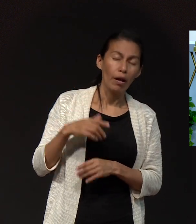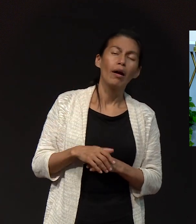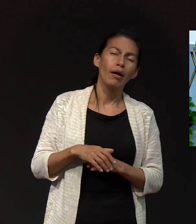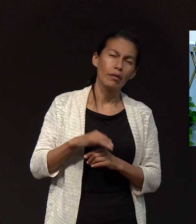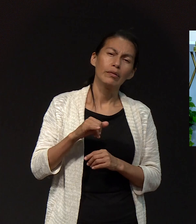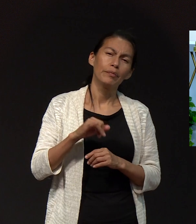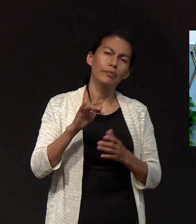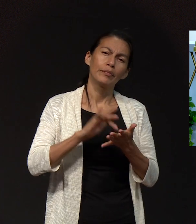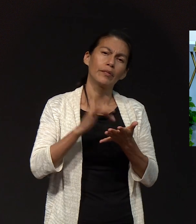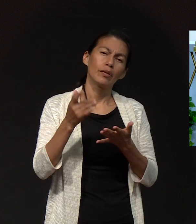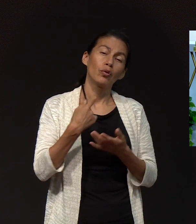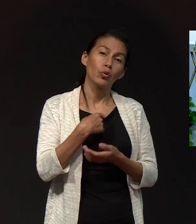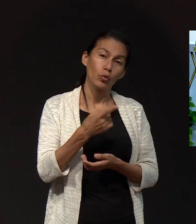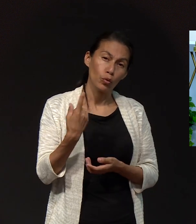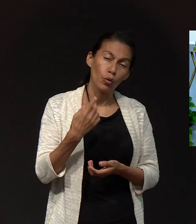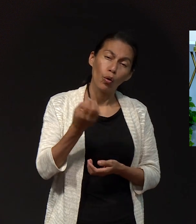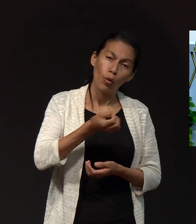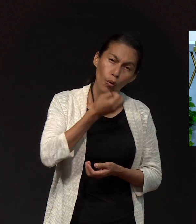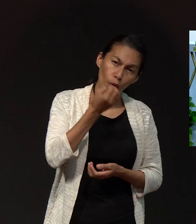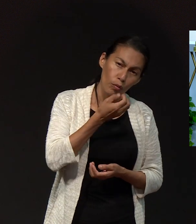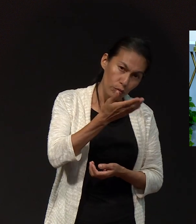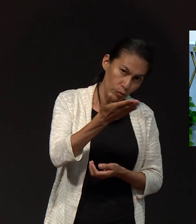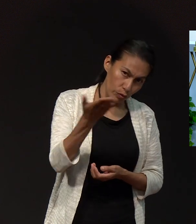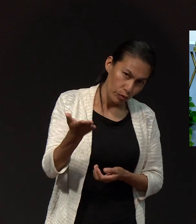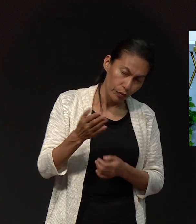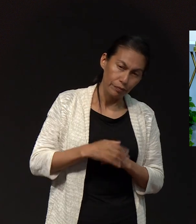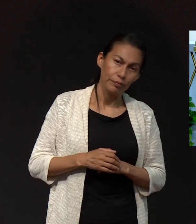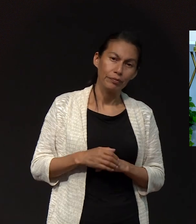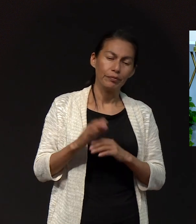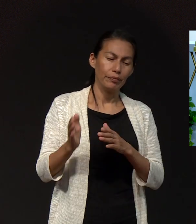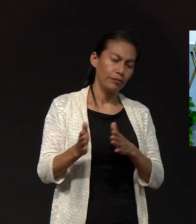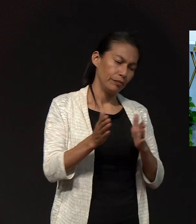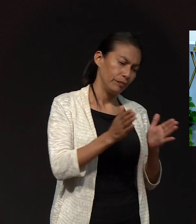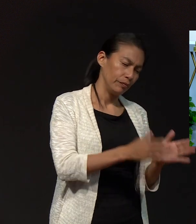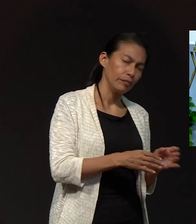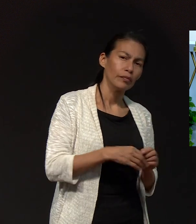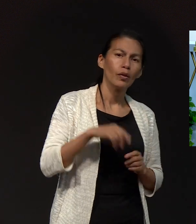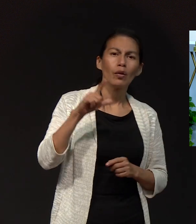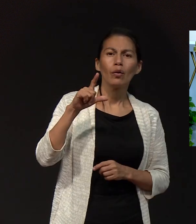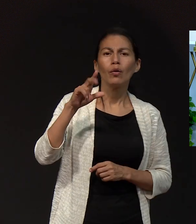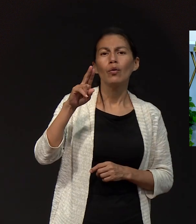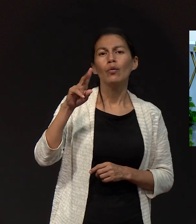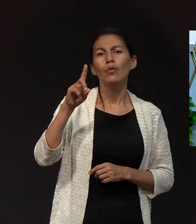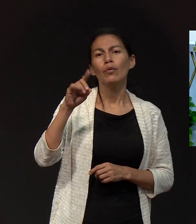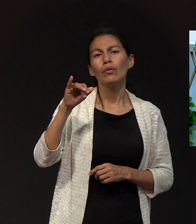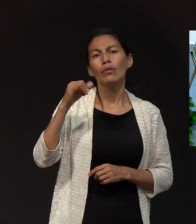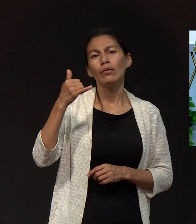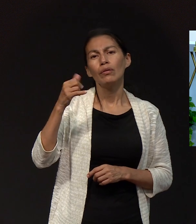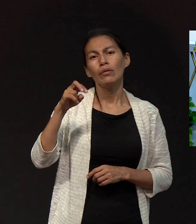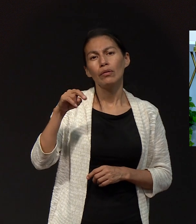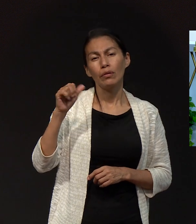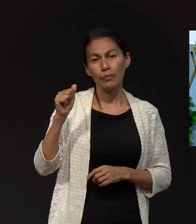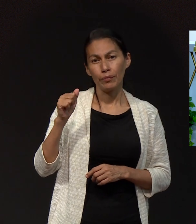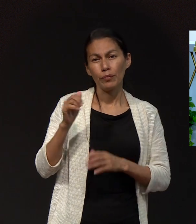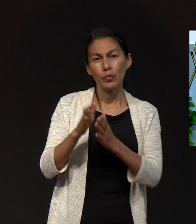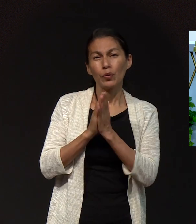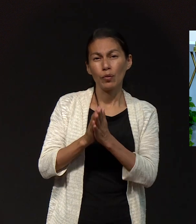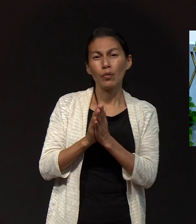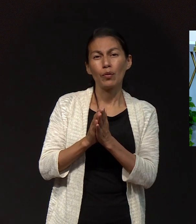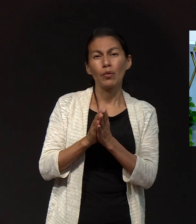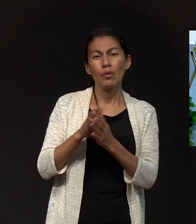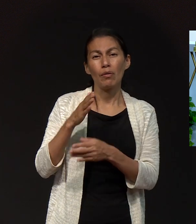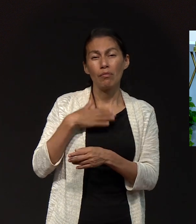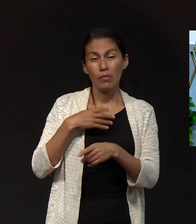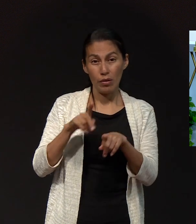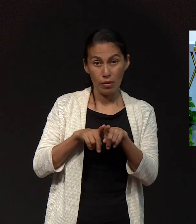olvidaremos A Natalia Y esta petición Ludivina Bedoya Buenas noches Por favor Oración por mi